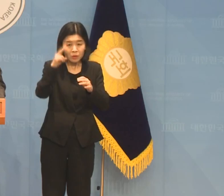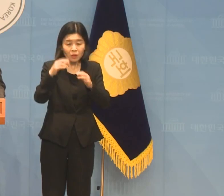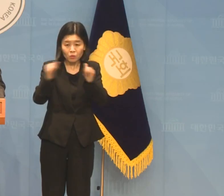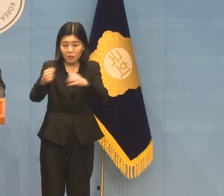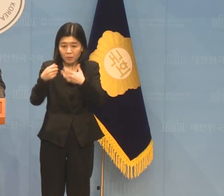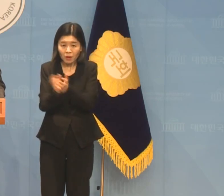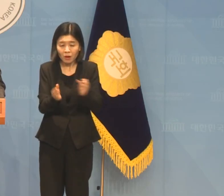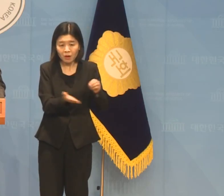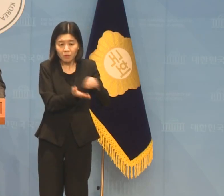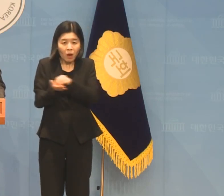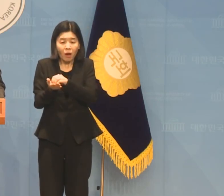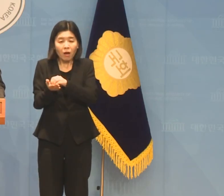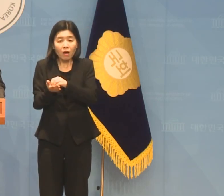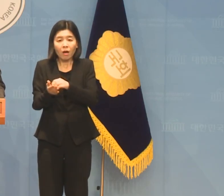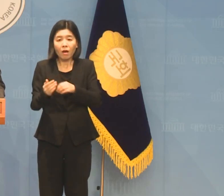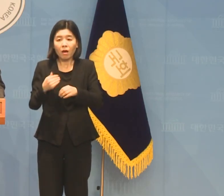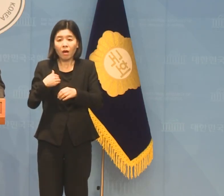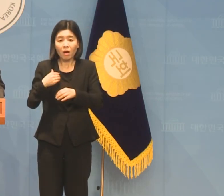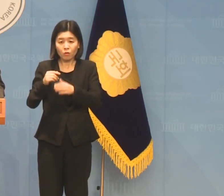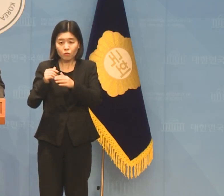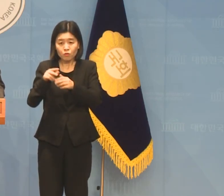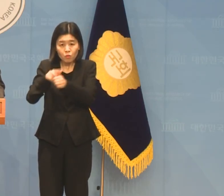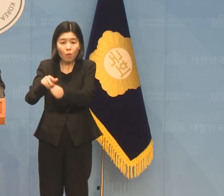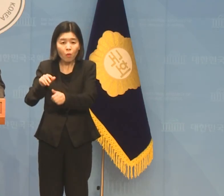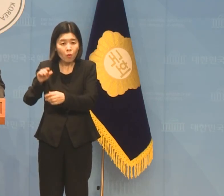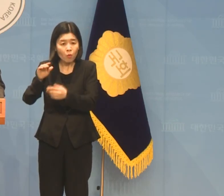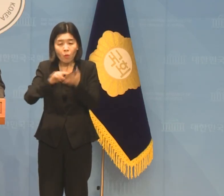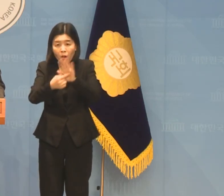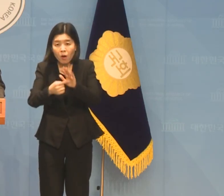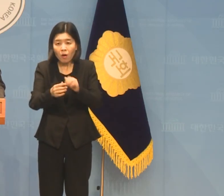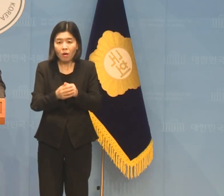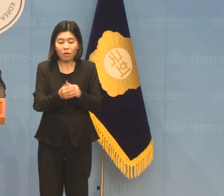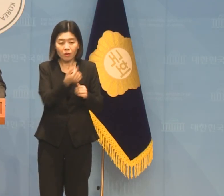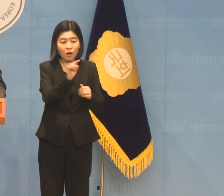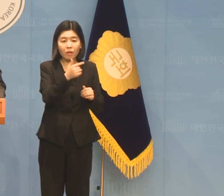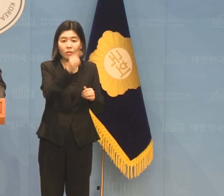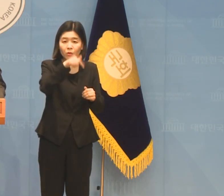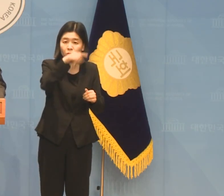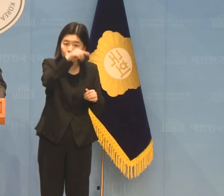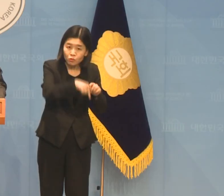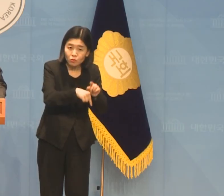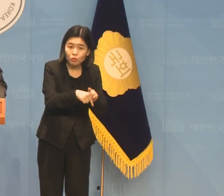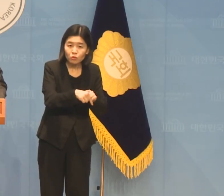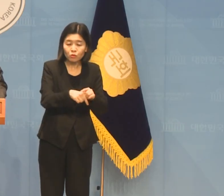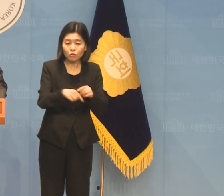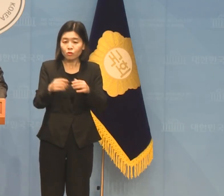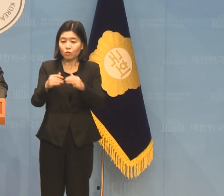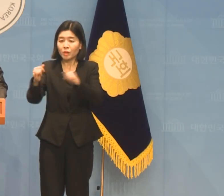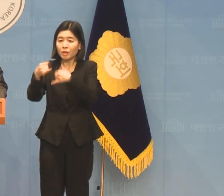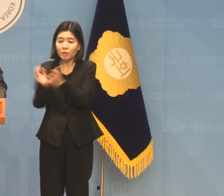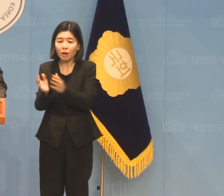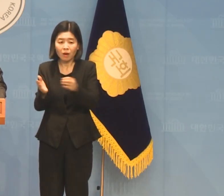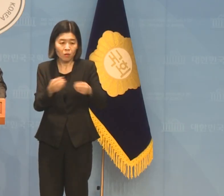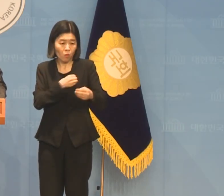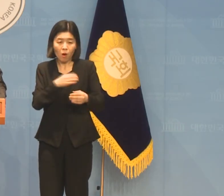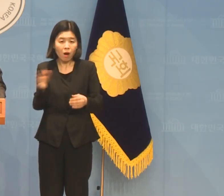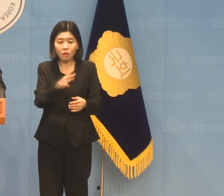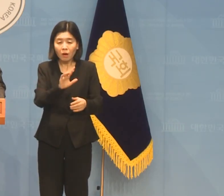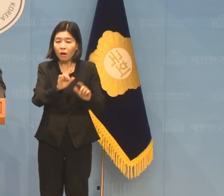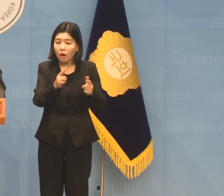되고 당원도 아닌 한덕수 국무총리의 대선 출마를 국민의 의원 다수가 희망하며 활동하고